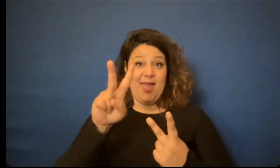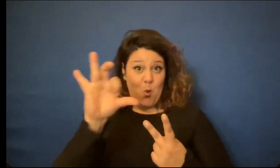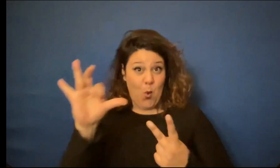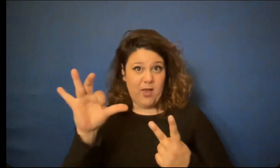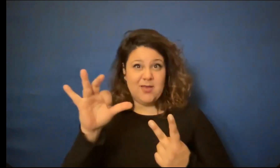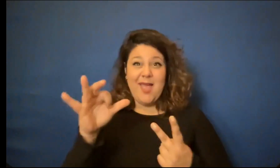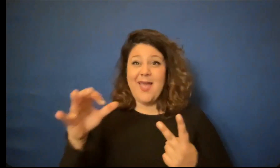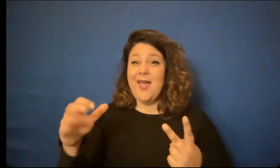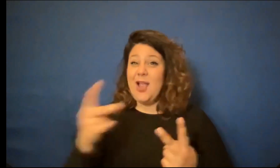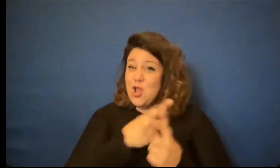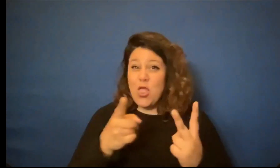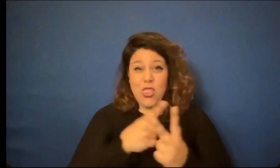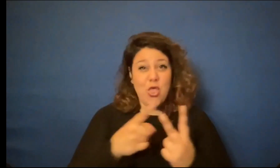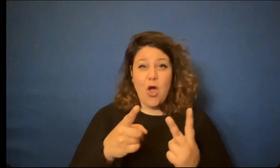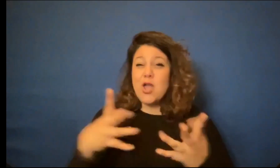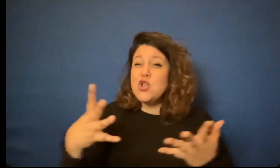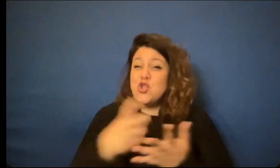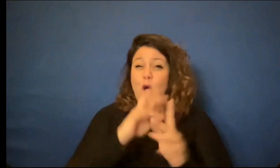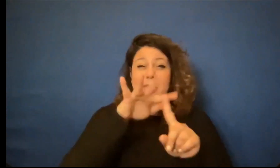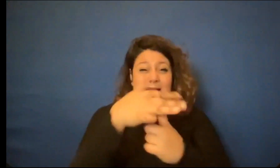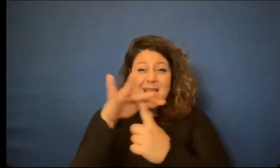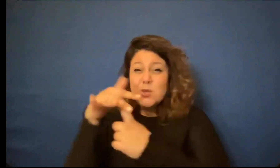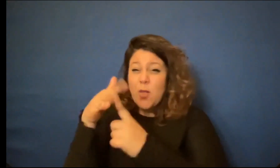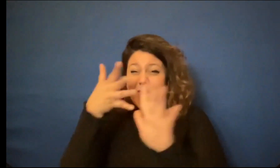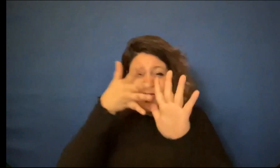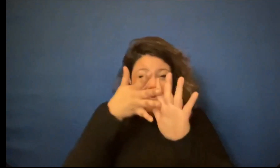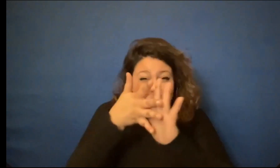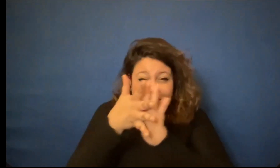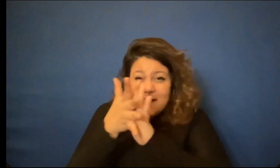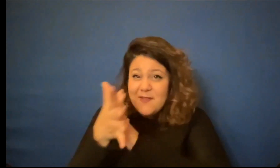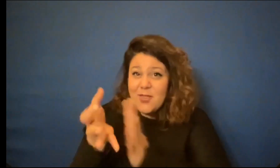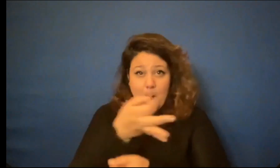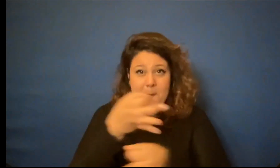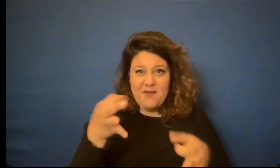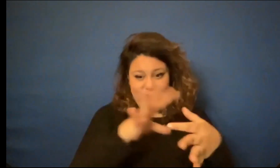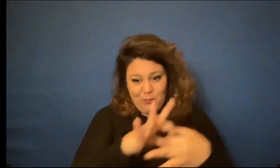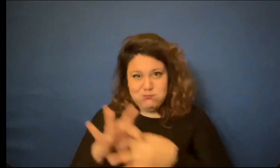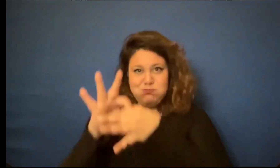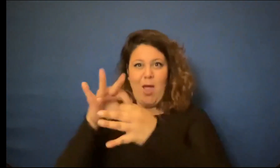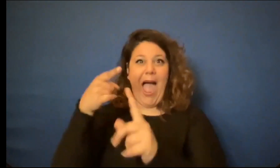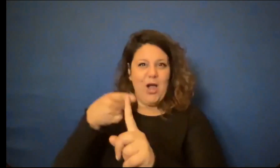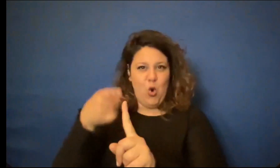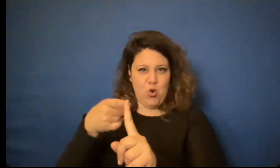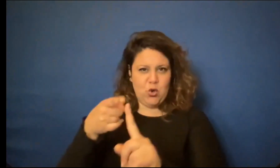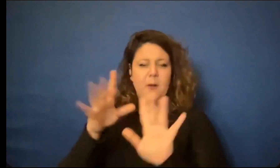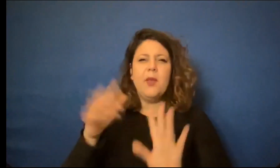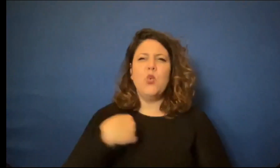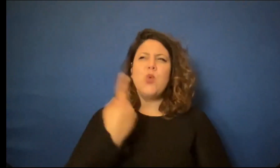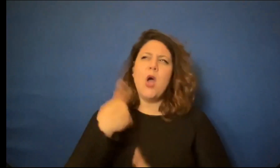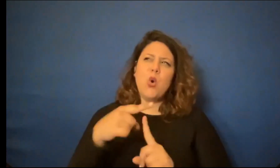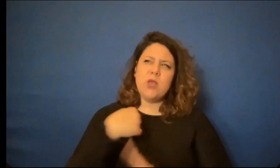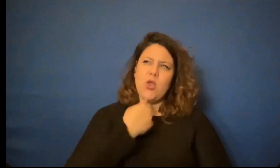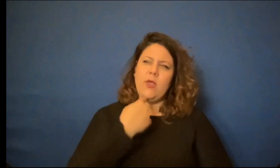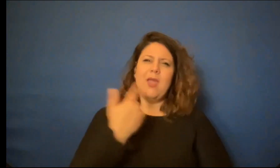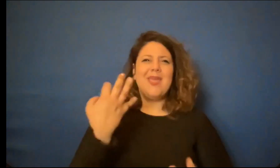las situaciones, 360 grados, el entorno en el que se mueve el acoso. Pero yo hay una cosa que digo, ¿y los